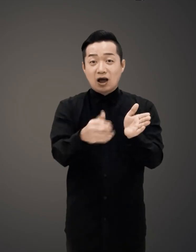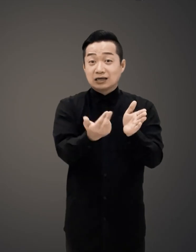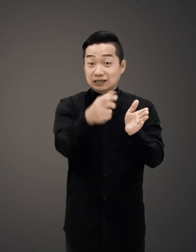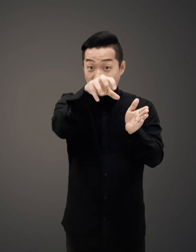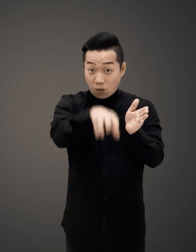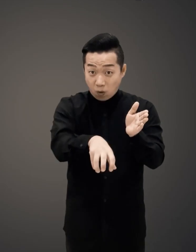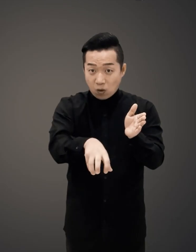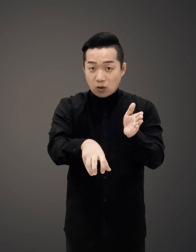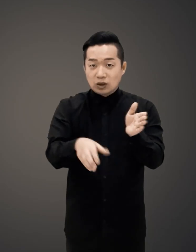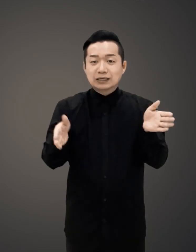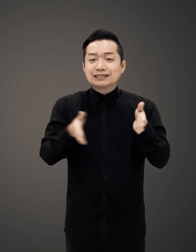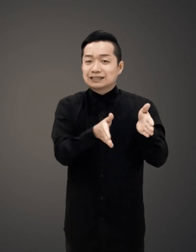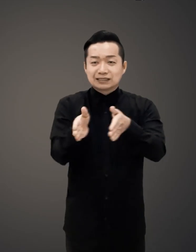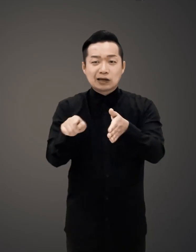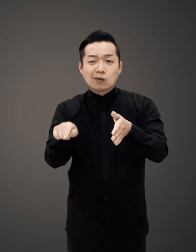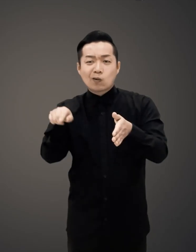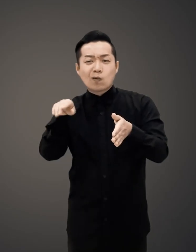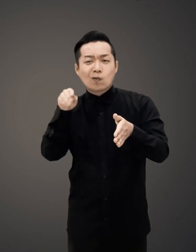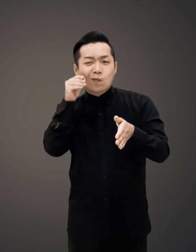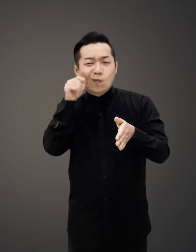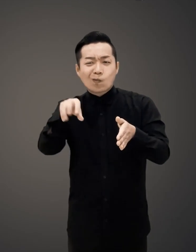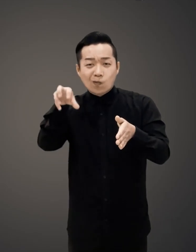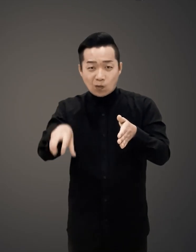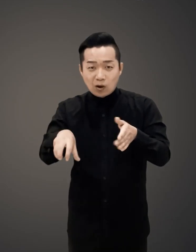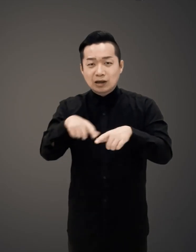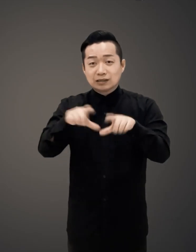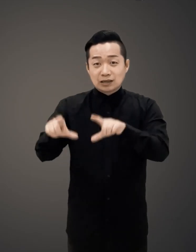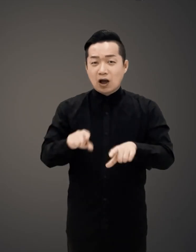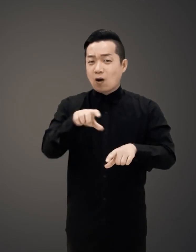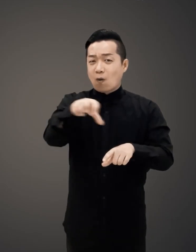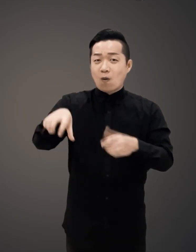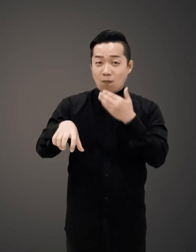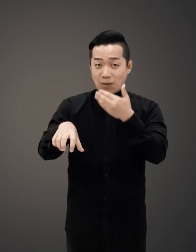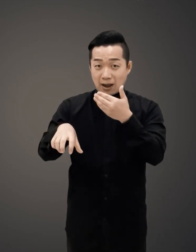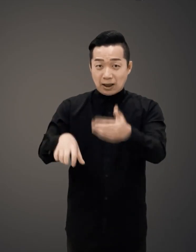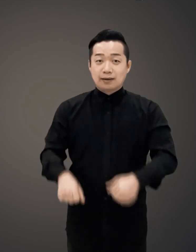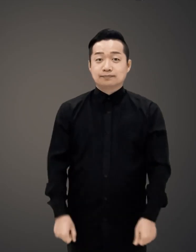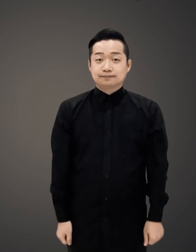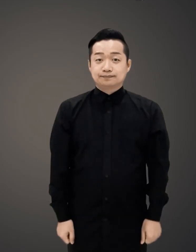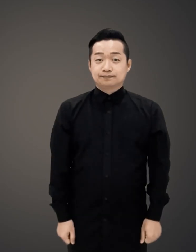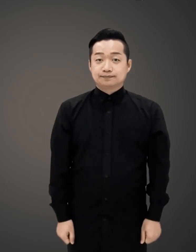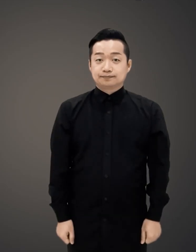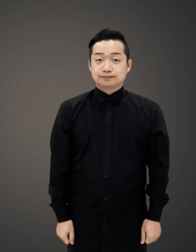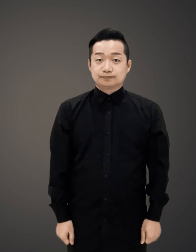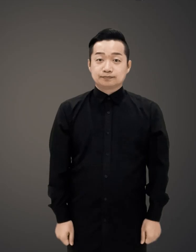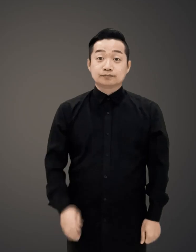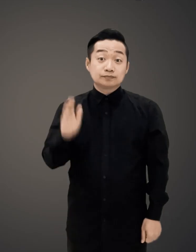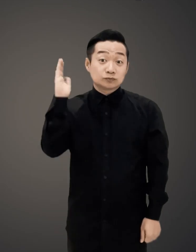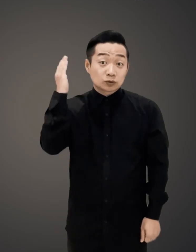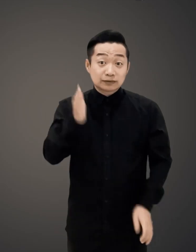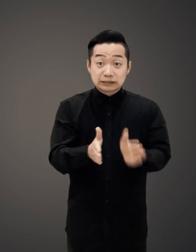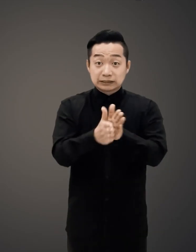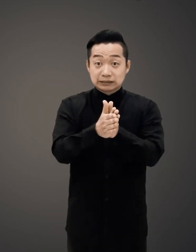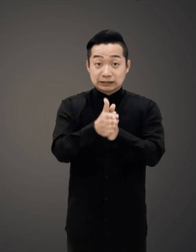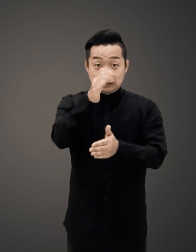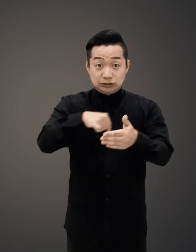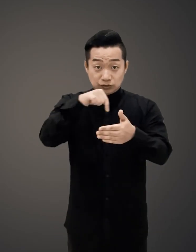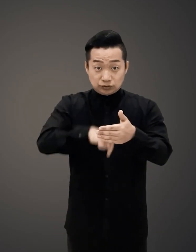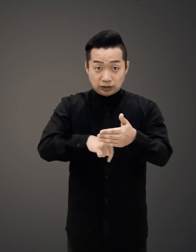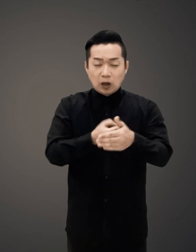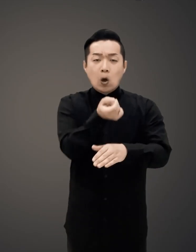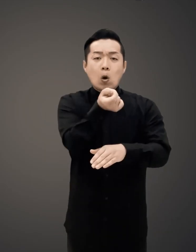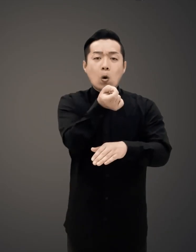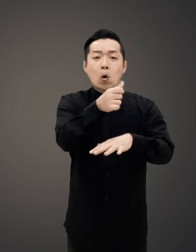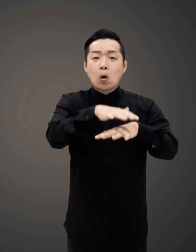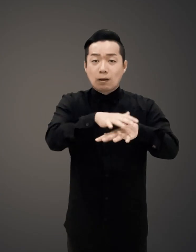모퉁이 같은 일상생활에 어디나 있는 공간이 될 수 있습니다. 그리고 최근에는 도시 속에서